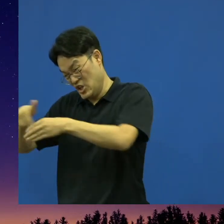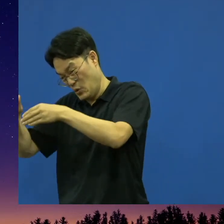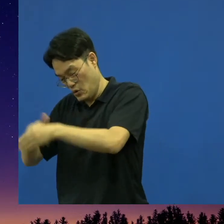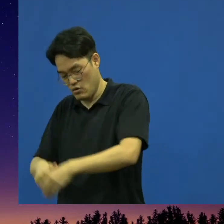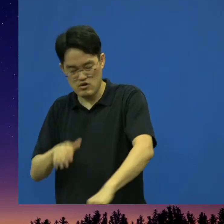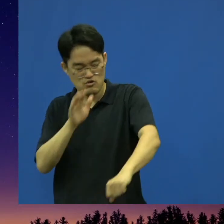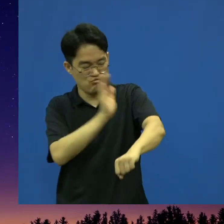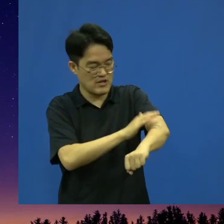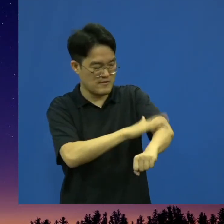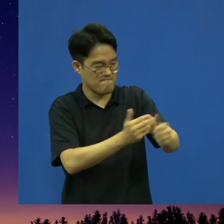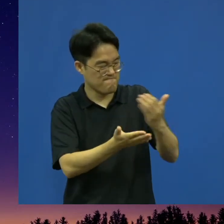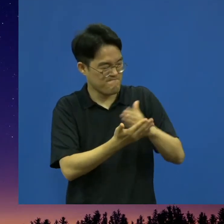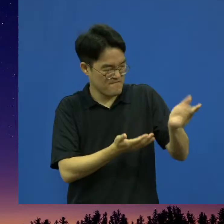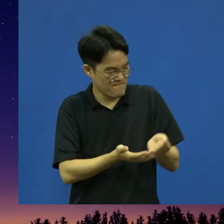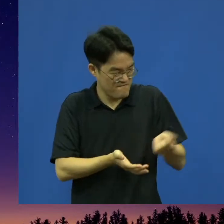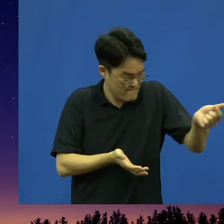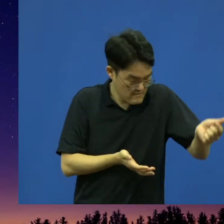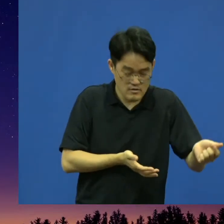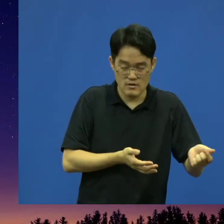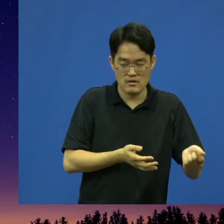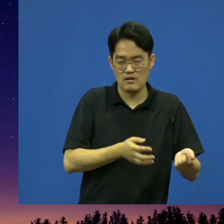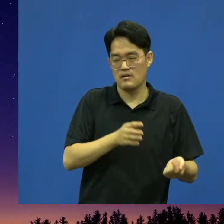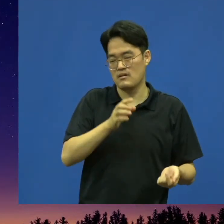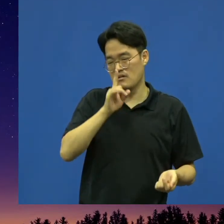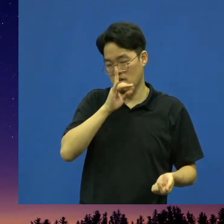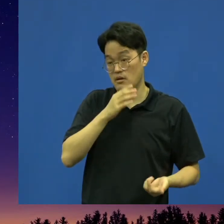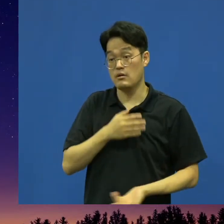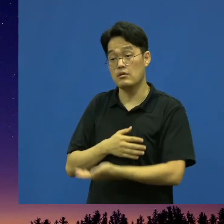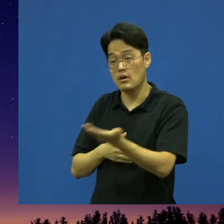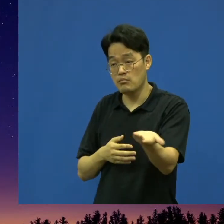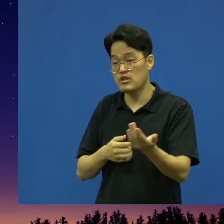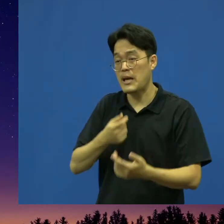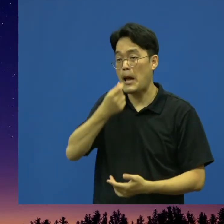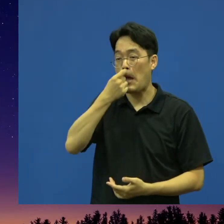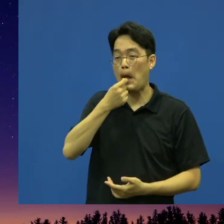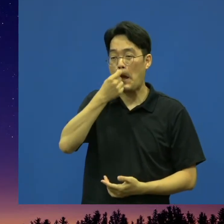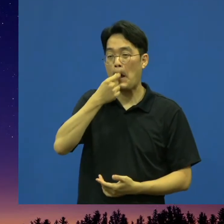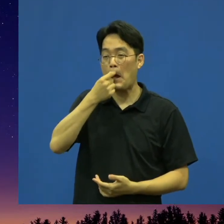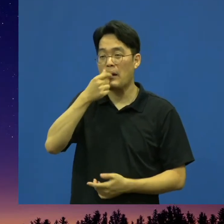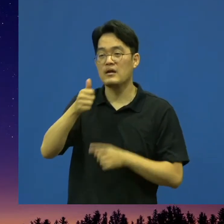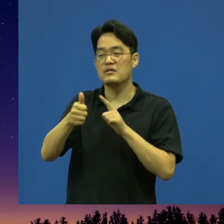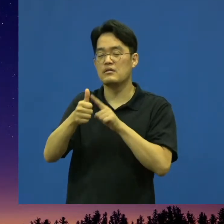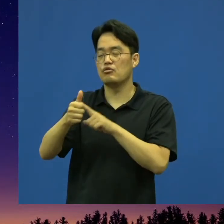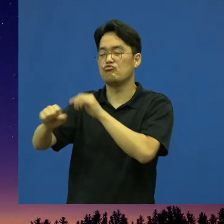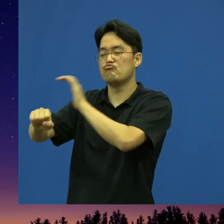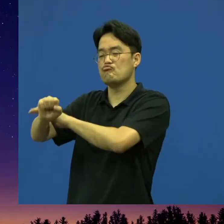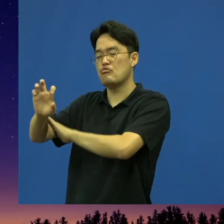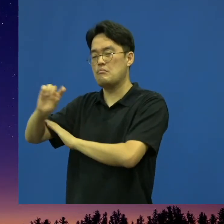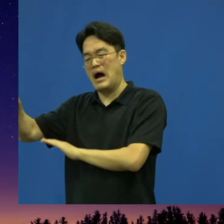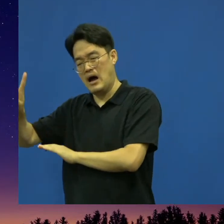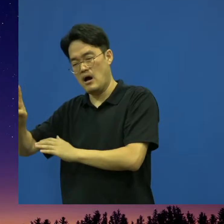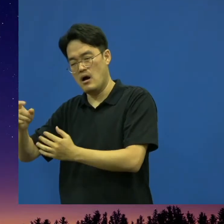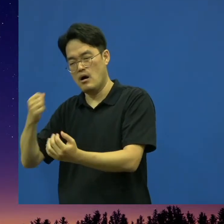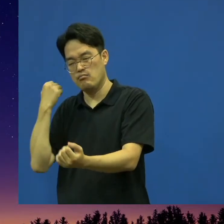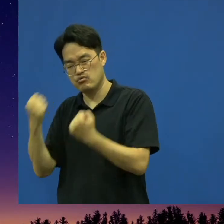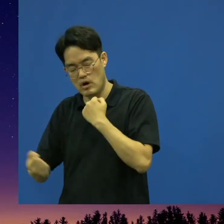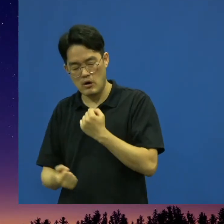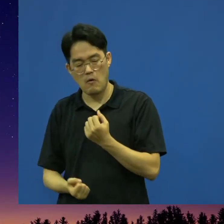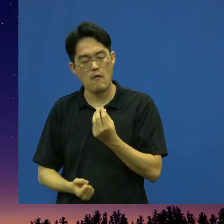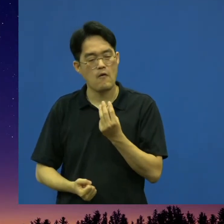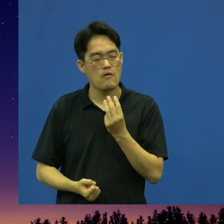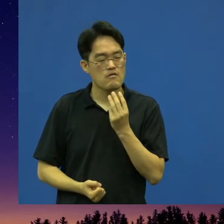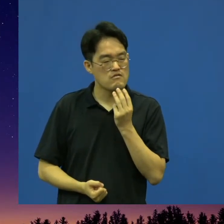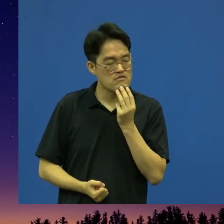여러분, 역사는 히틀러는 우측에 있었는데도 그렇게 많은 유대인들을 죽였어요. 공산주의는 좌측에